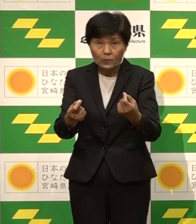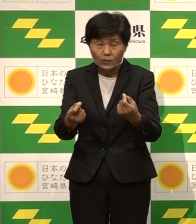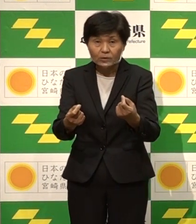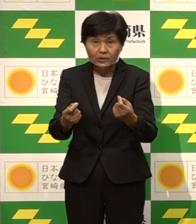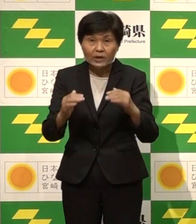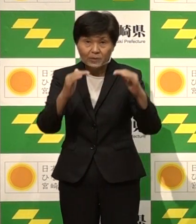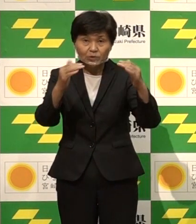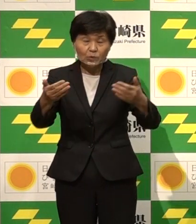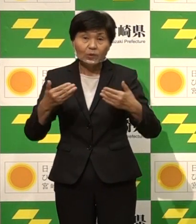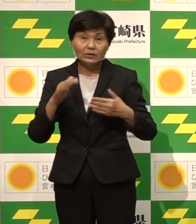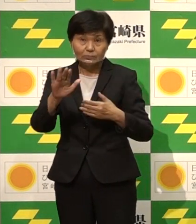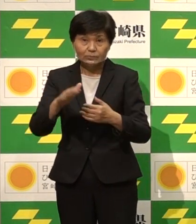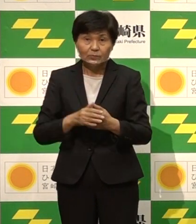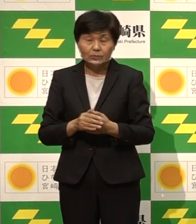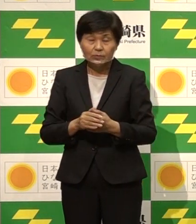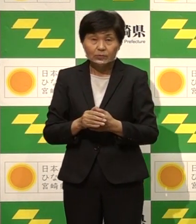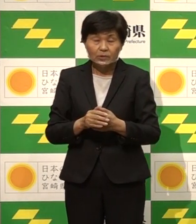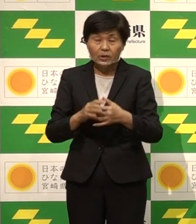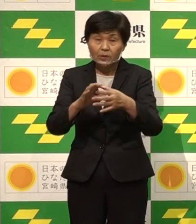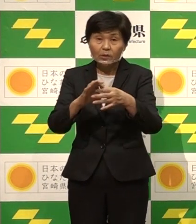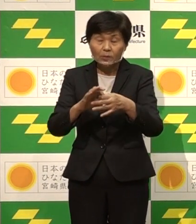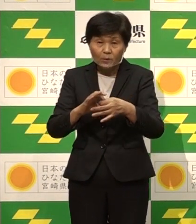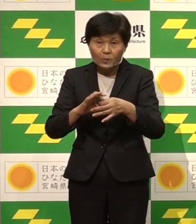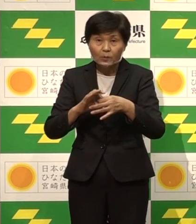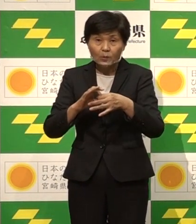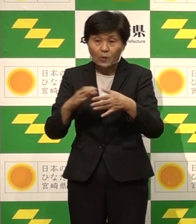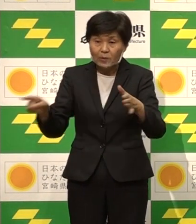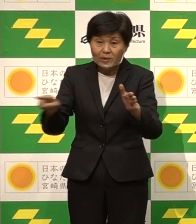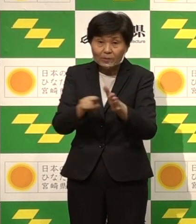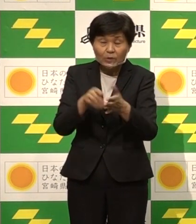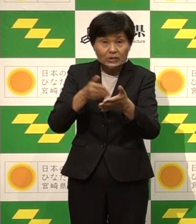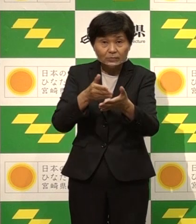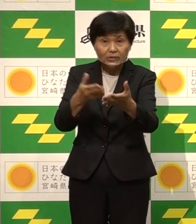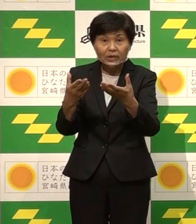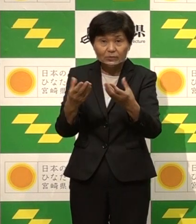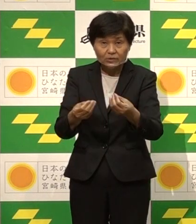そのためにですね、これまでもご説明しておりますように、3